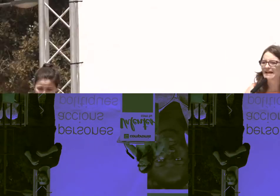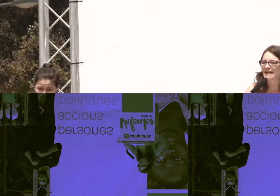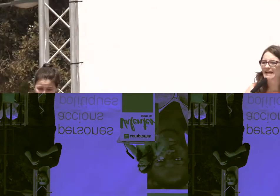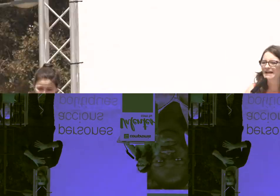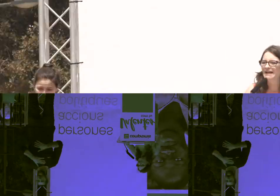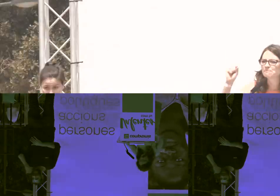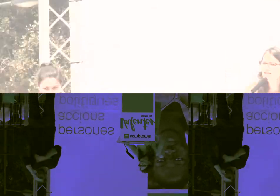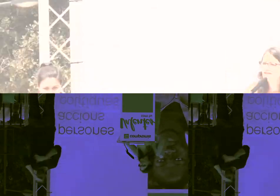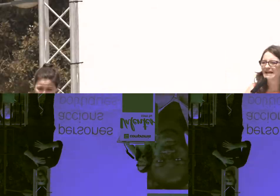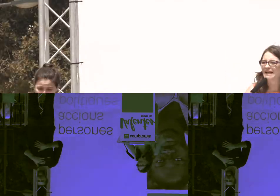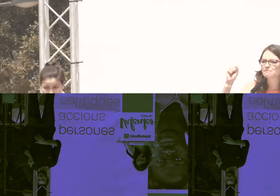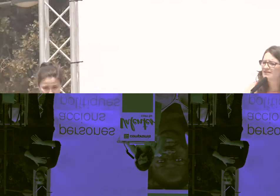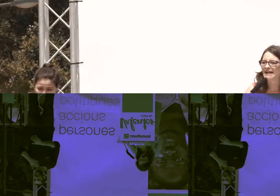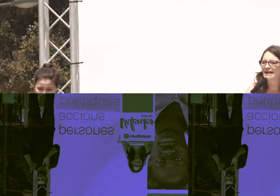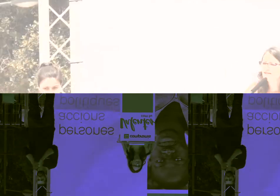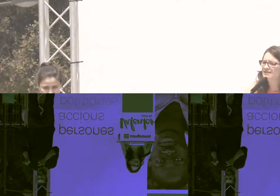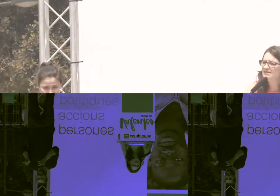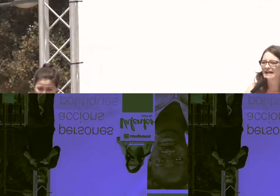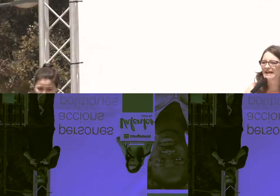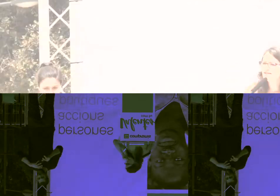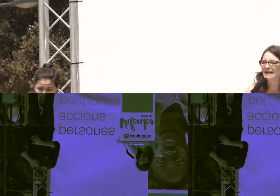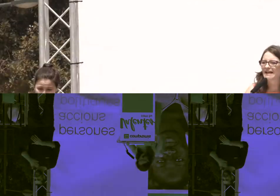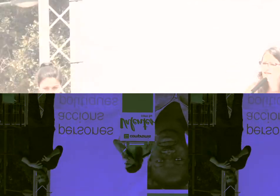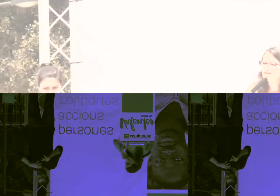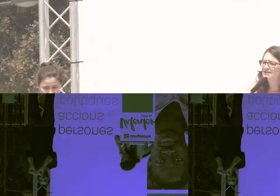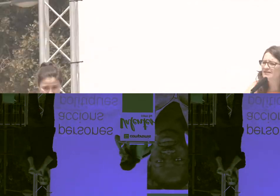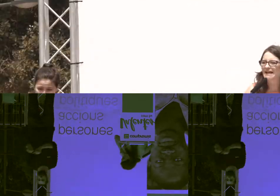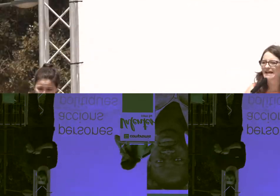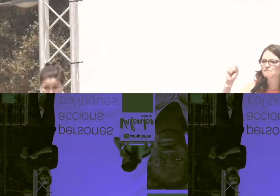nostres nets, i ja hem protegit el territori.